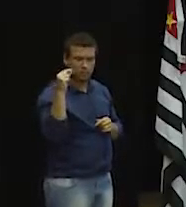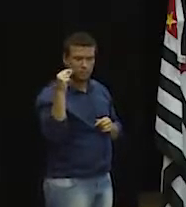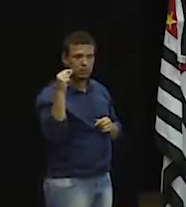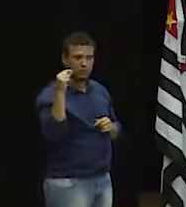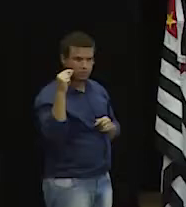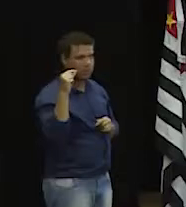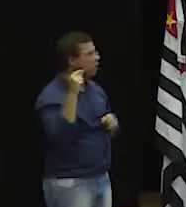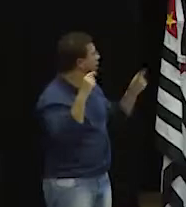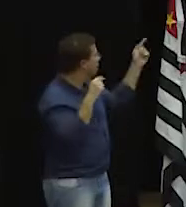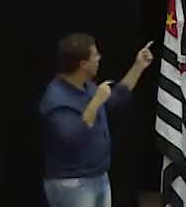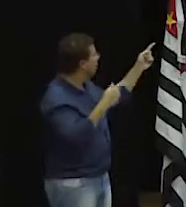Vênus e a Gata.